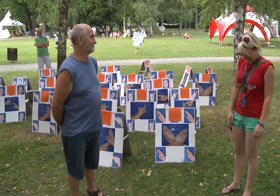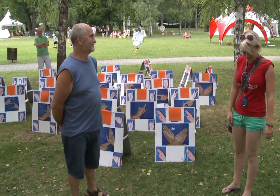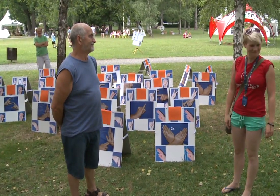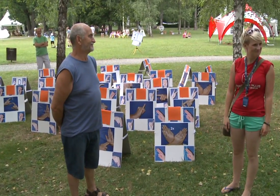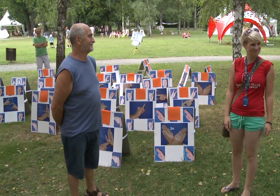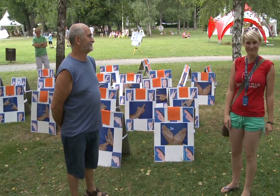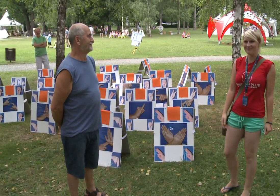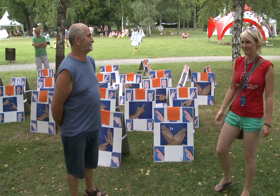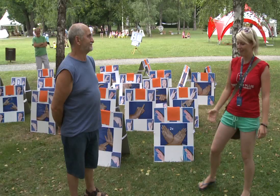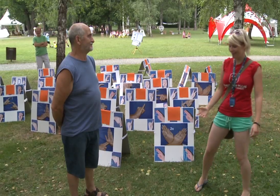Izvoli, Neva.